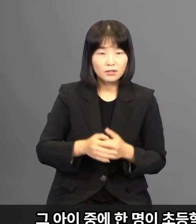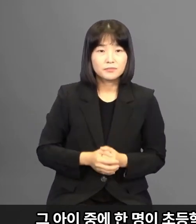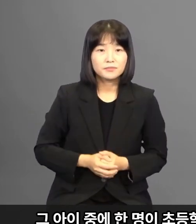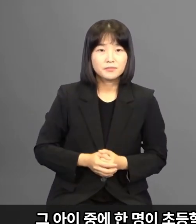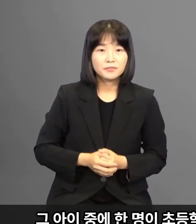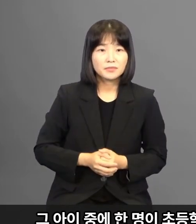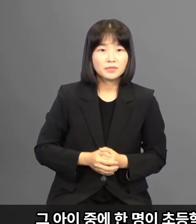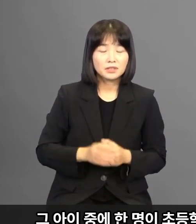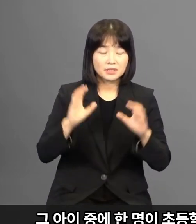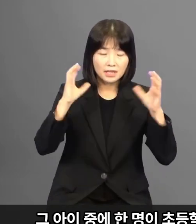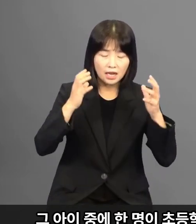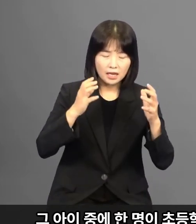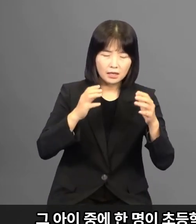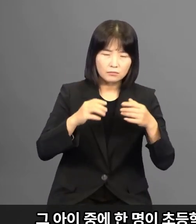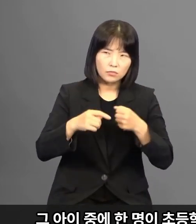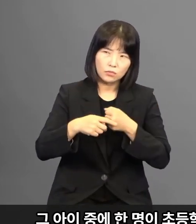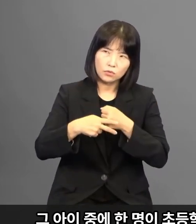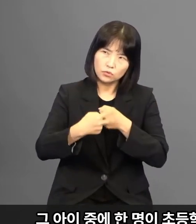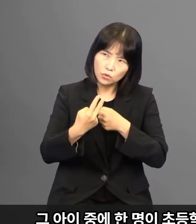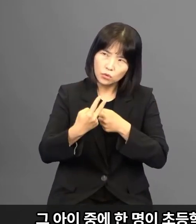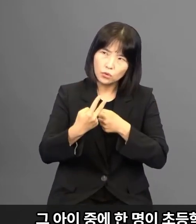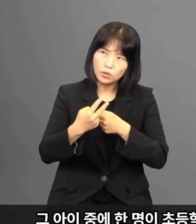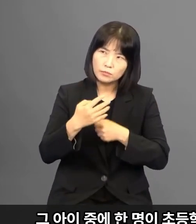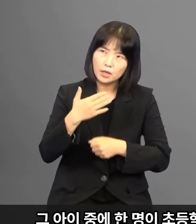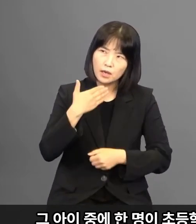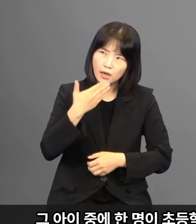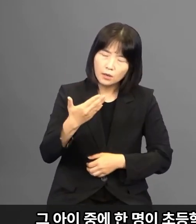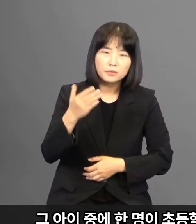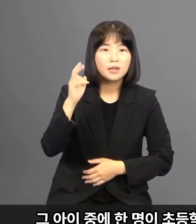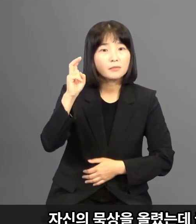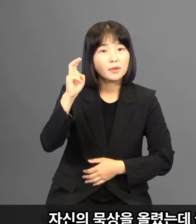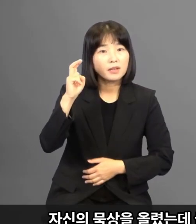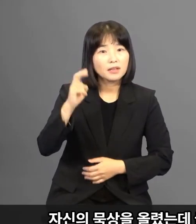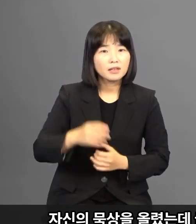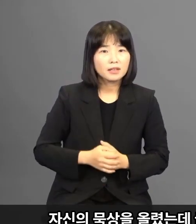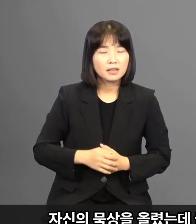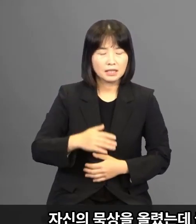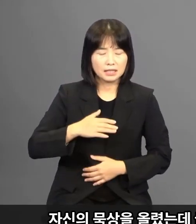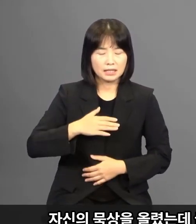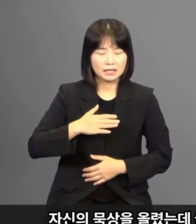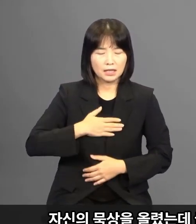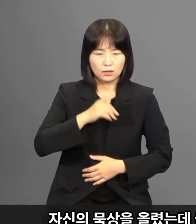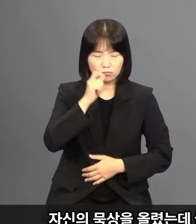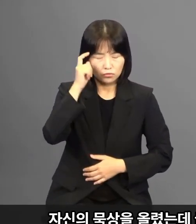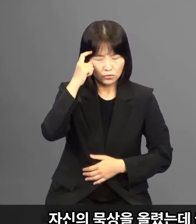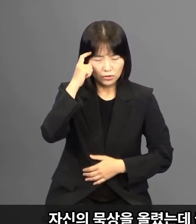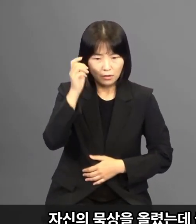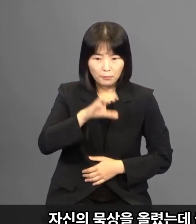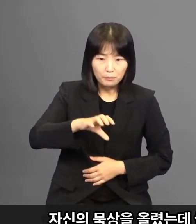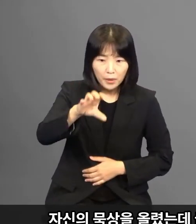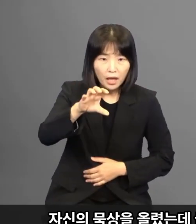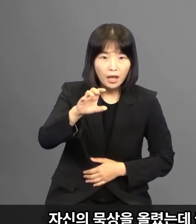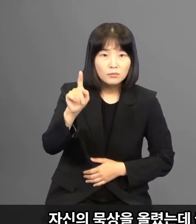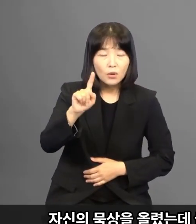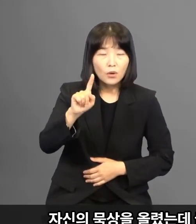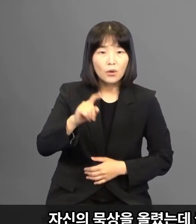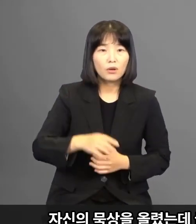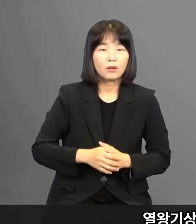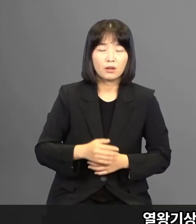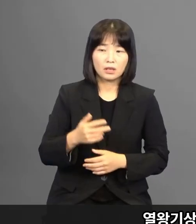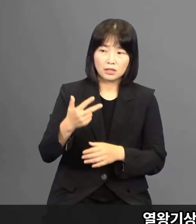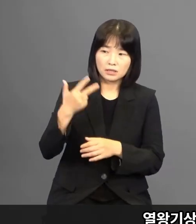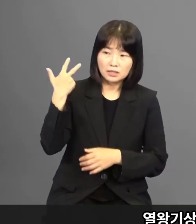한 명이 이제 초등학교 아마 2학년쯤 한 9살쯤 되는 아이가 자신의 묵상을 올렸는데 글쎄 이 본문이 뭐였습니까?